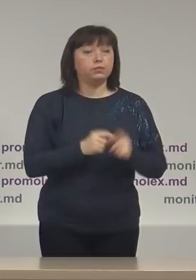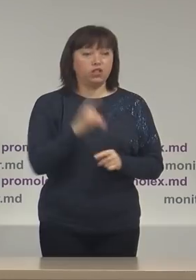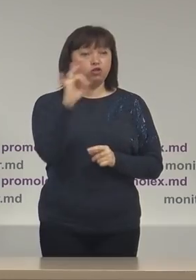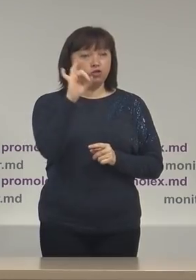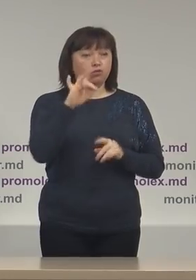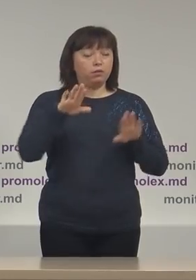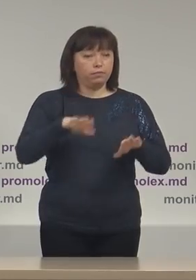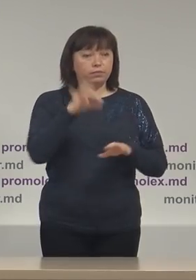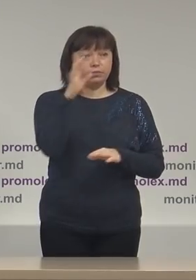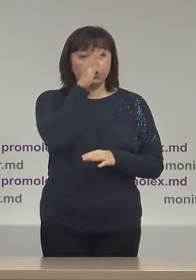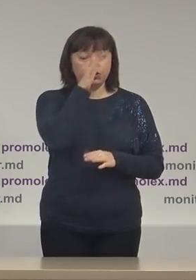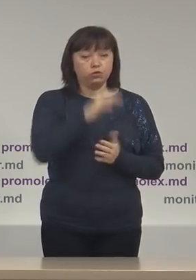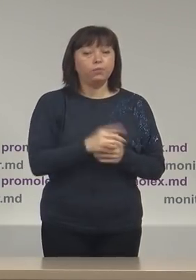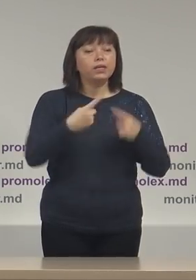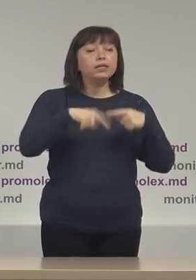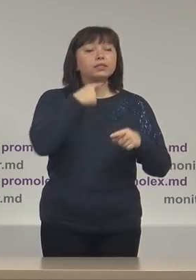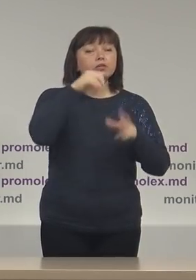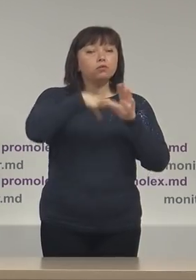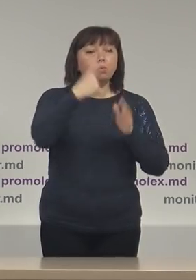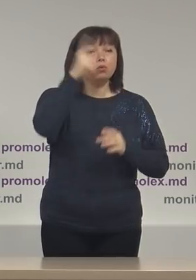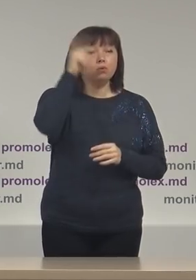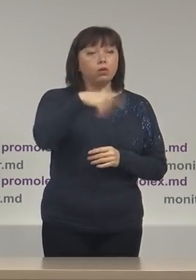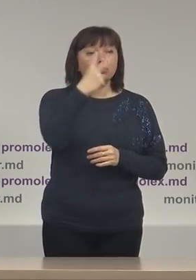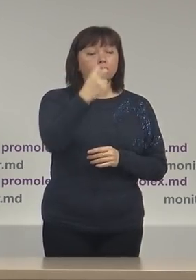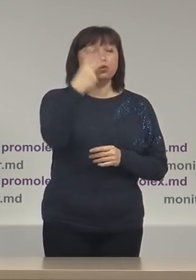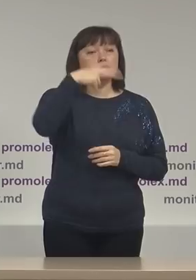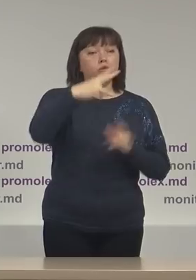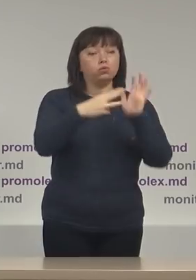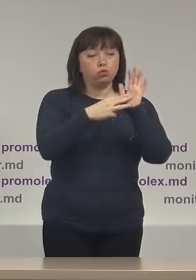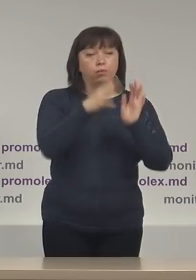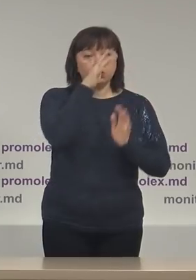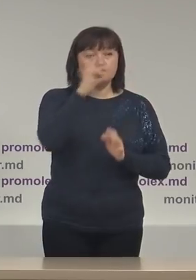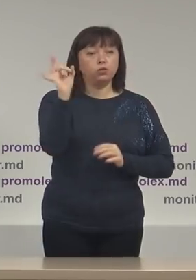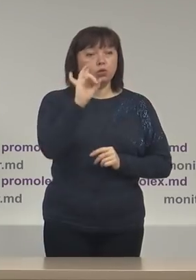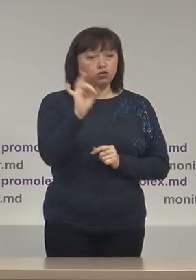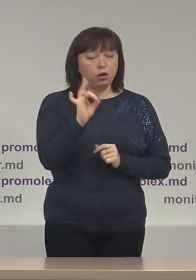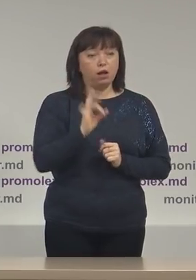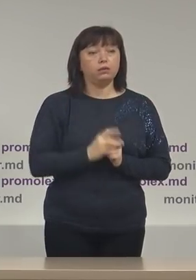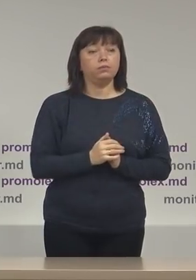Chișinău-Râșcani. Secția de votare 1/228 Chișinău-Râșcani.